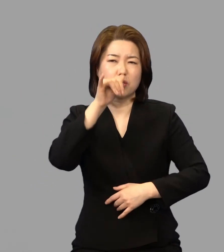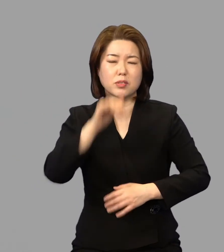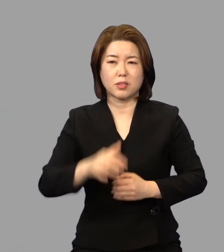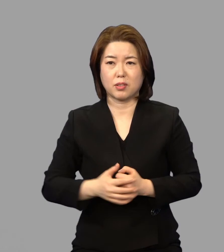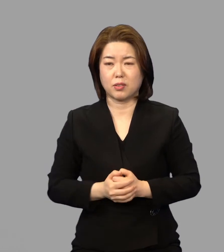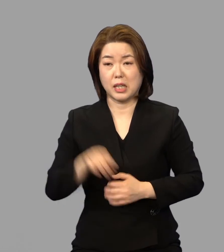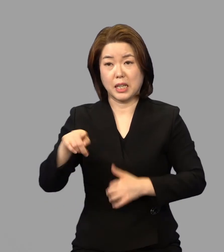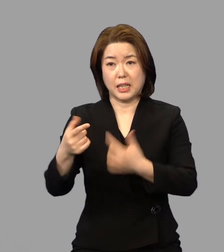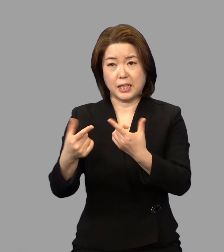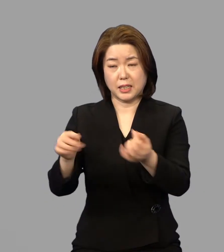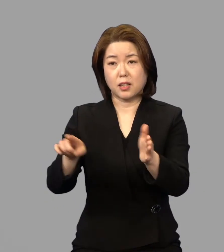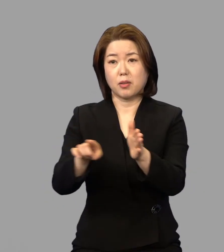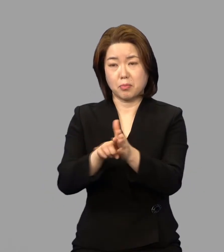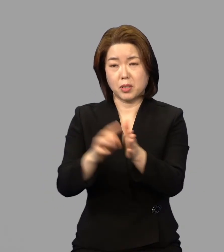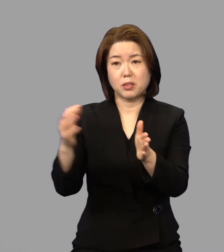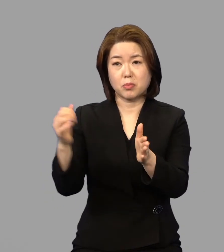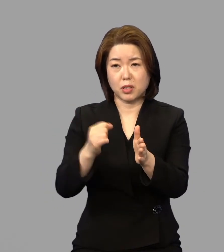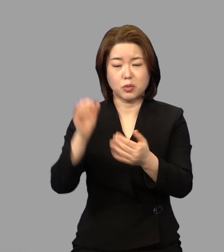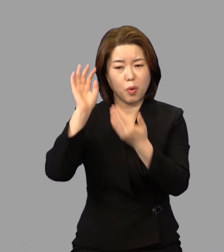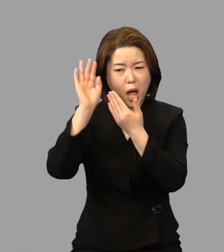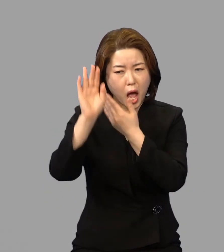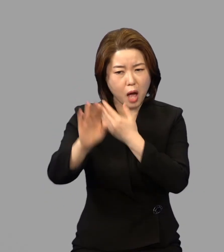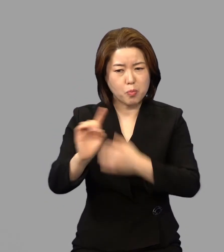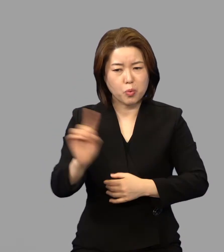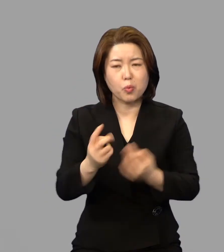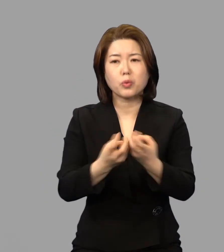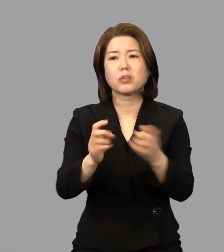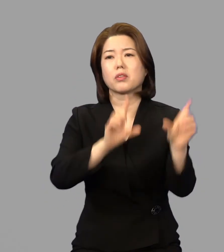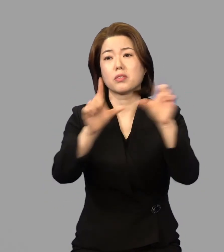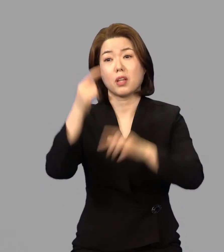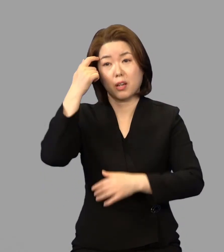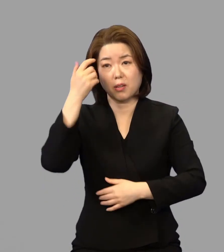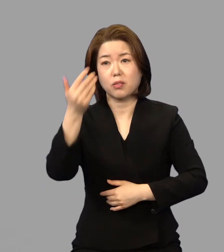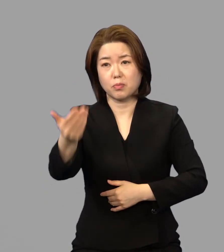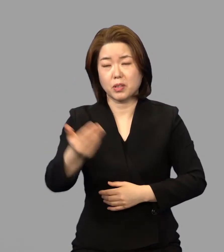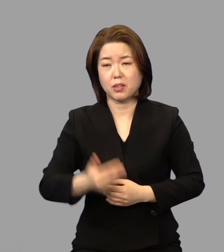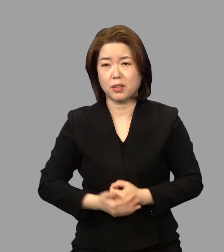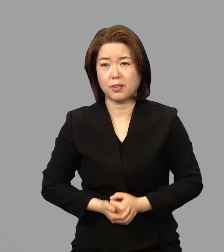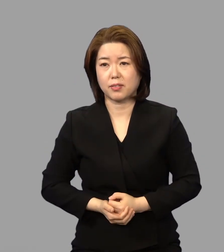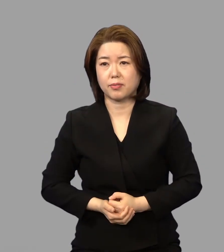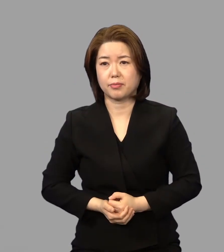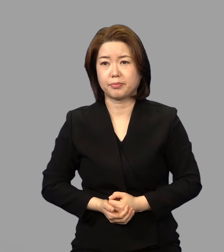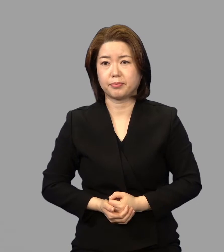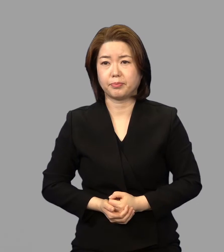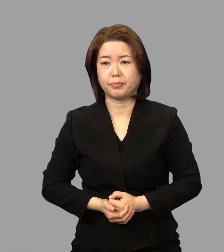그런 믿음으로 도대체 앞으로 어떻게 살아가려고 하십니까?